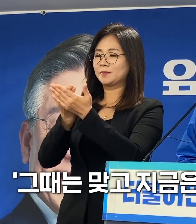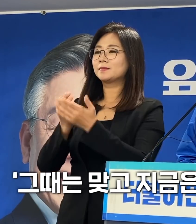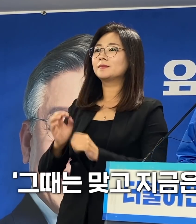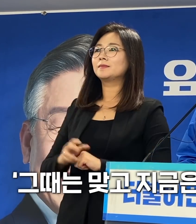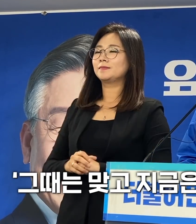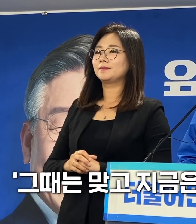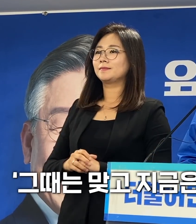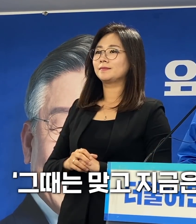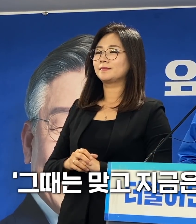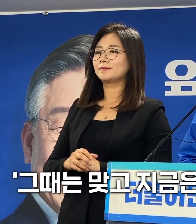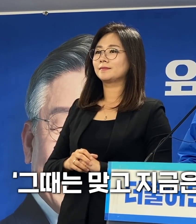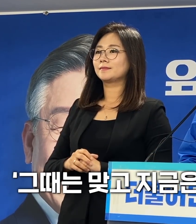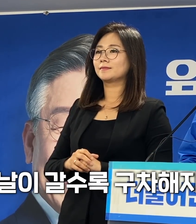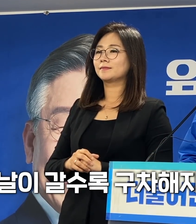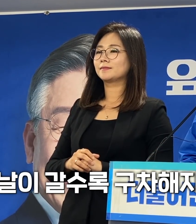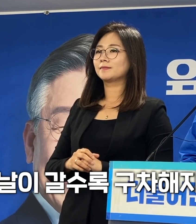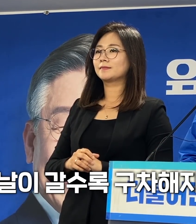바랍니다.